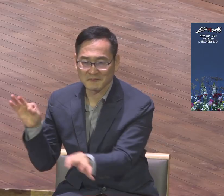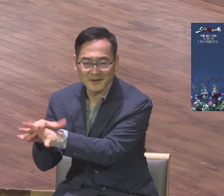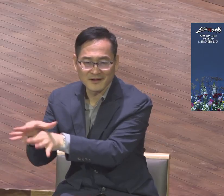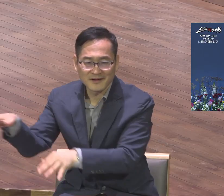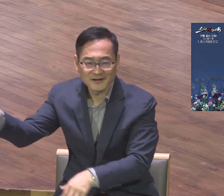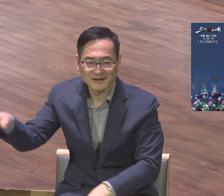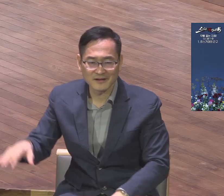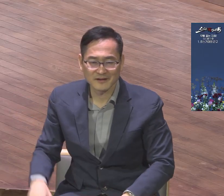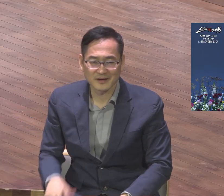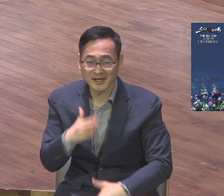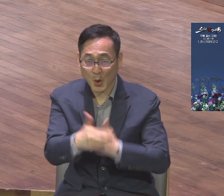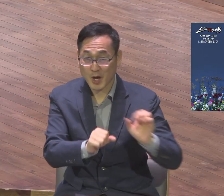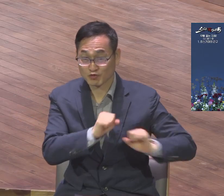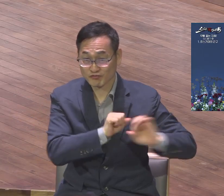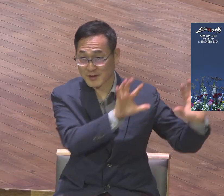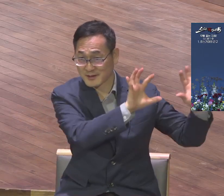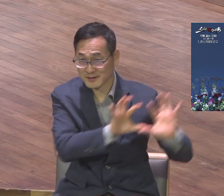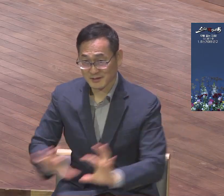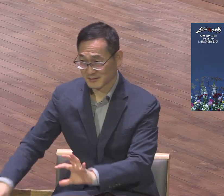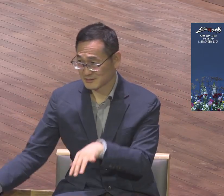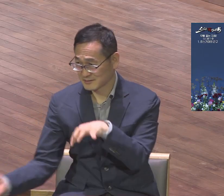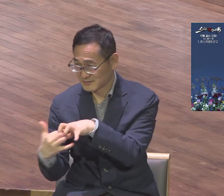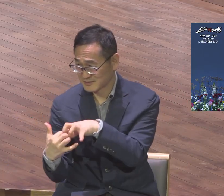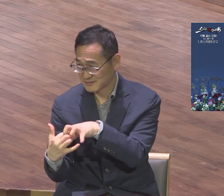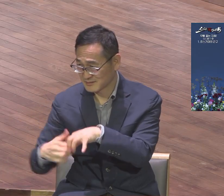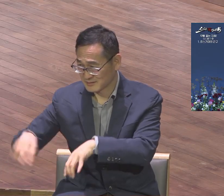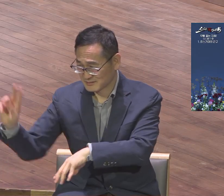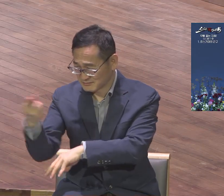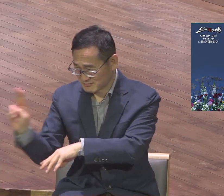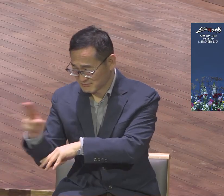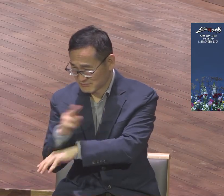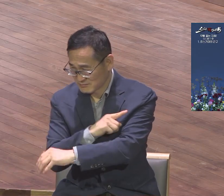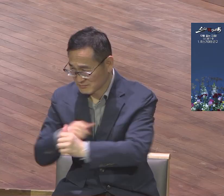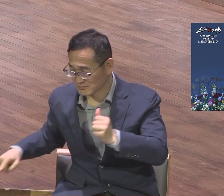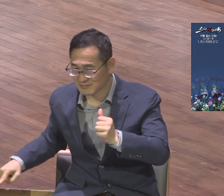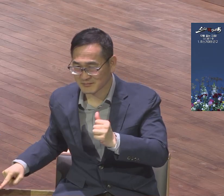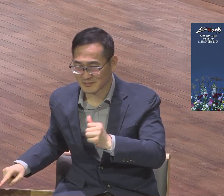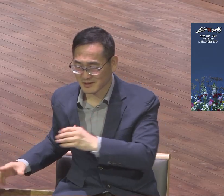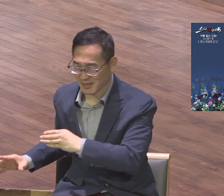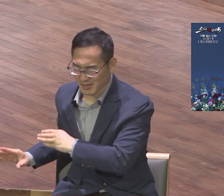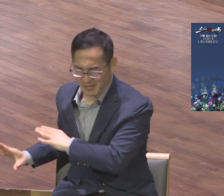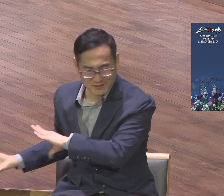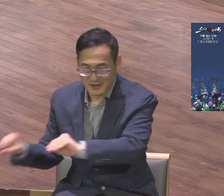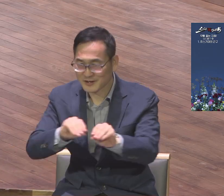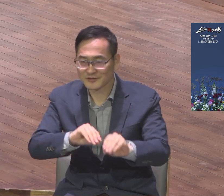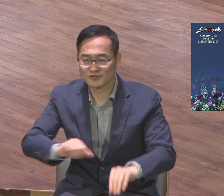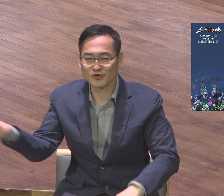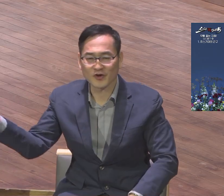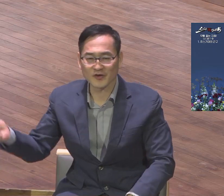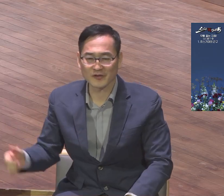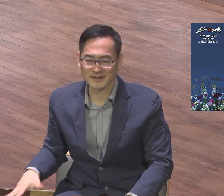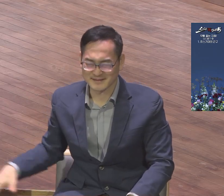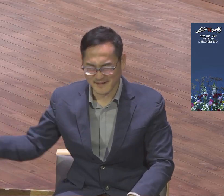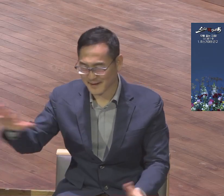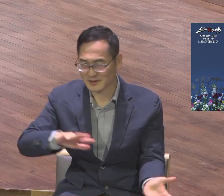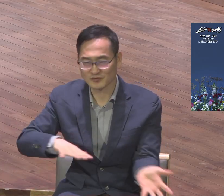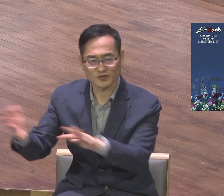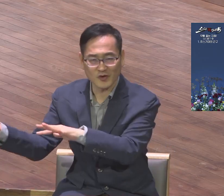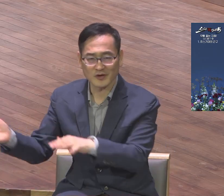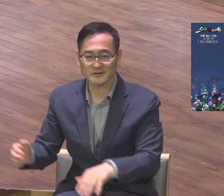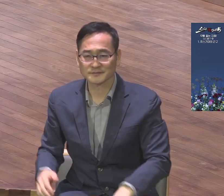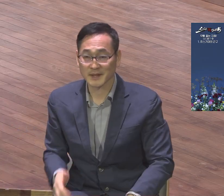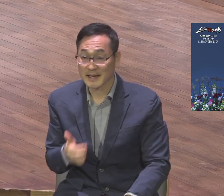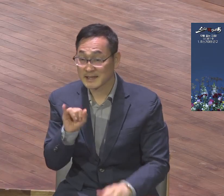여호와의 군대가 와가지고 싹 다 죽여버렸어요. 이렇게 히스기야의 위기의